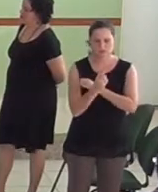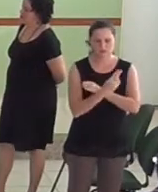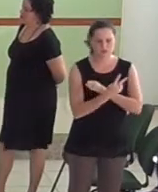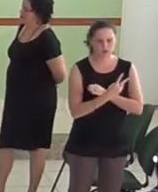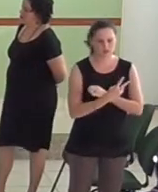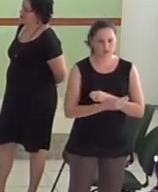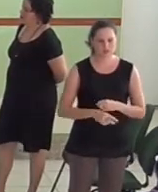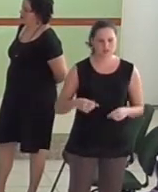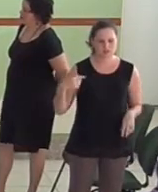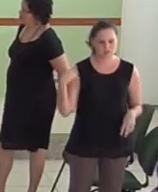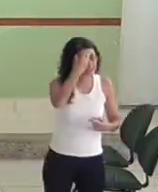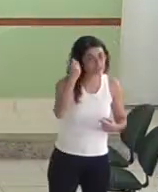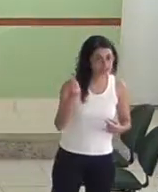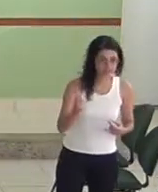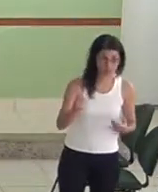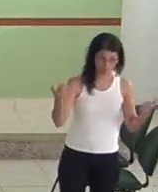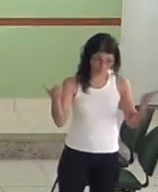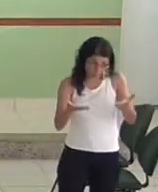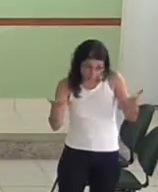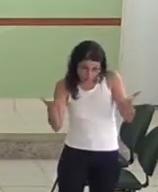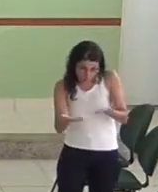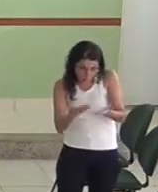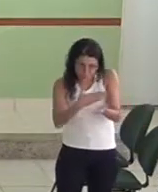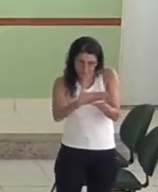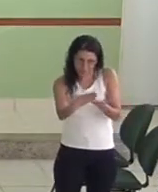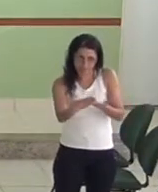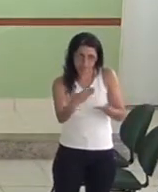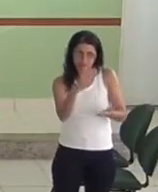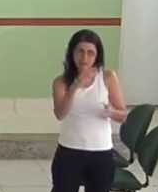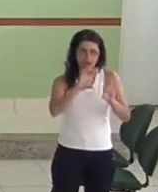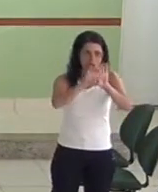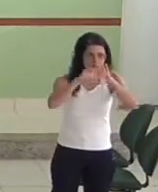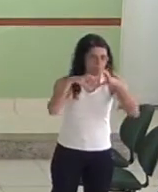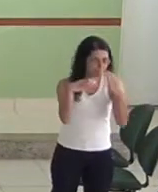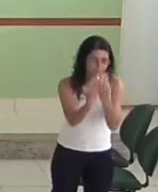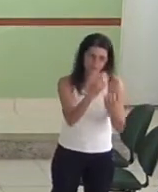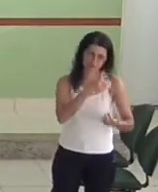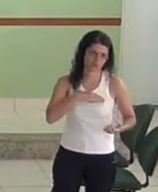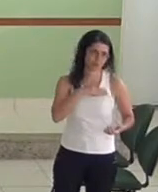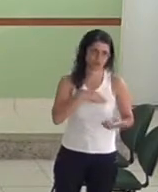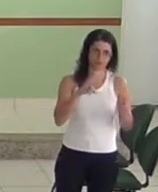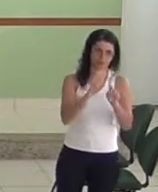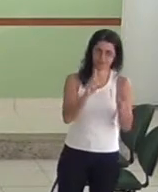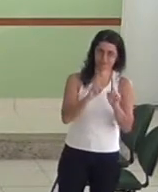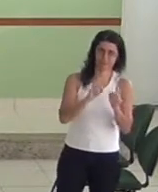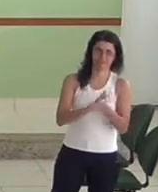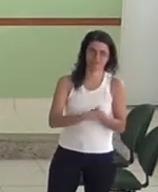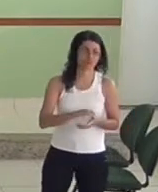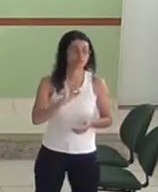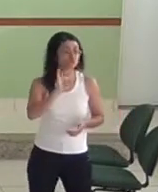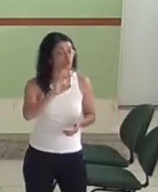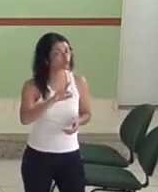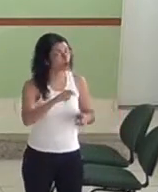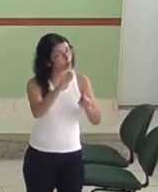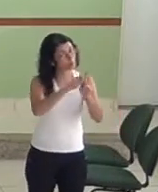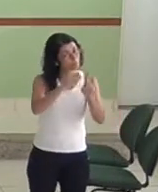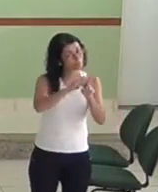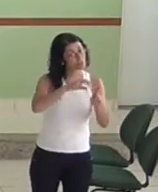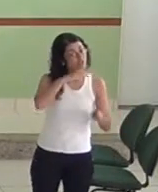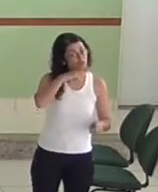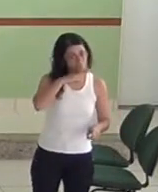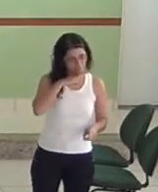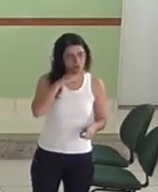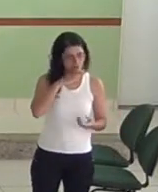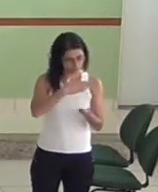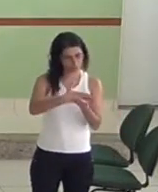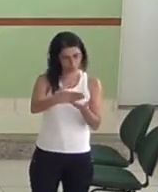em nome de Jesus. Amém. Esse que vem. Mas eu vou falar de missões, mas daqui a pouco. Antes nós vamos fazer uma leitura